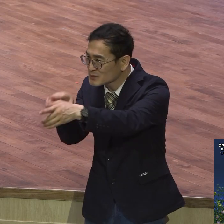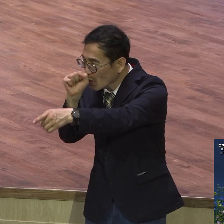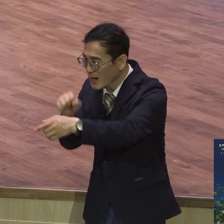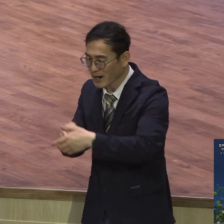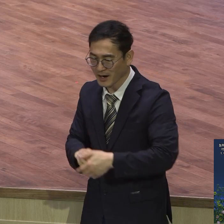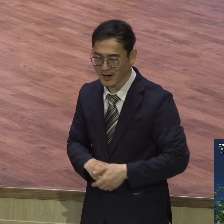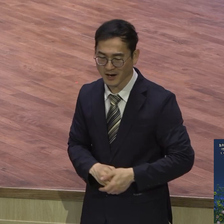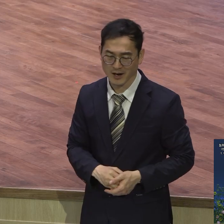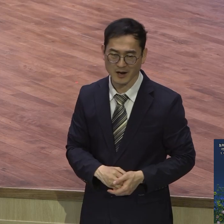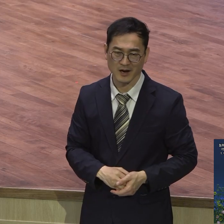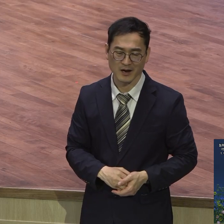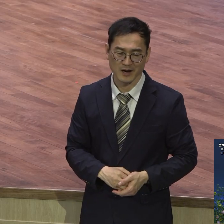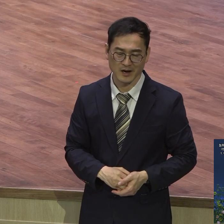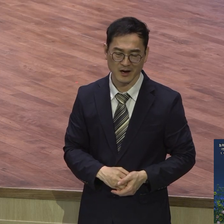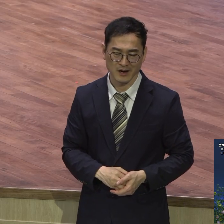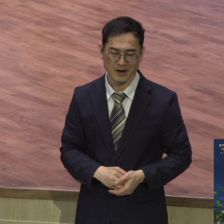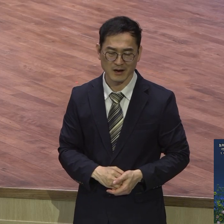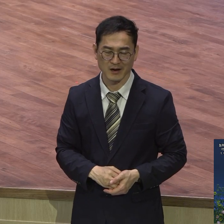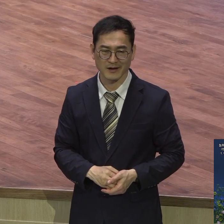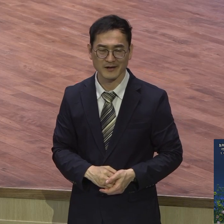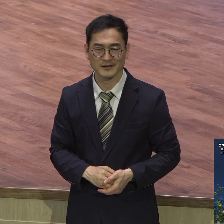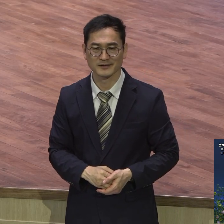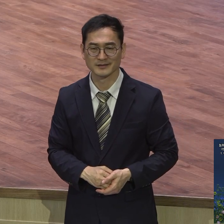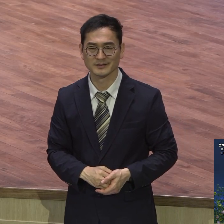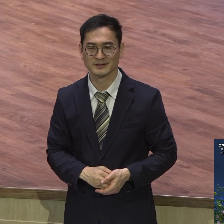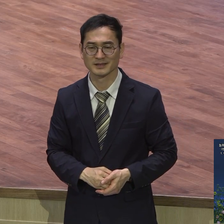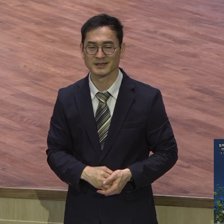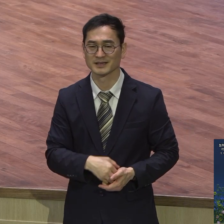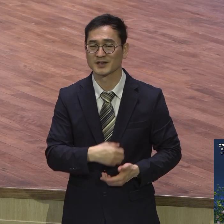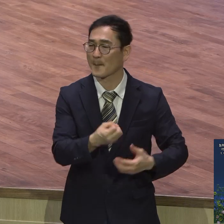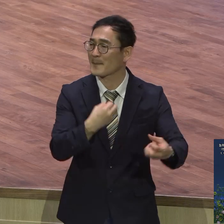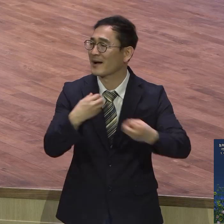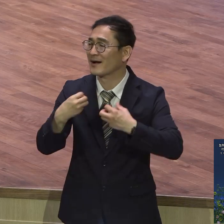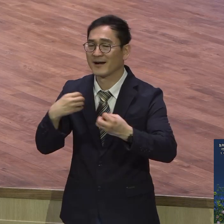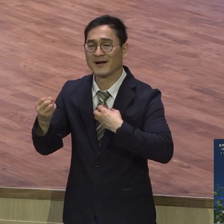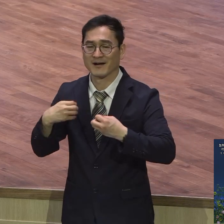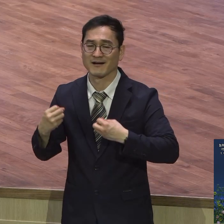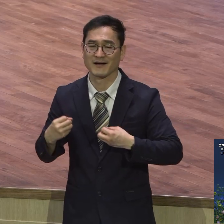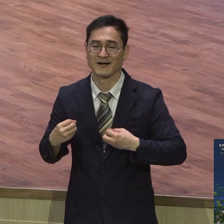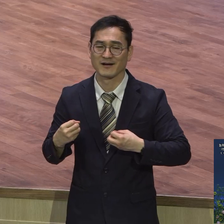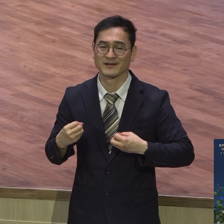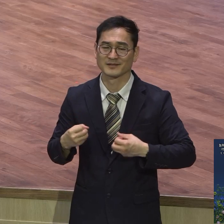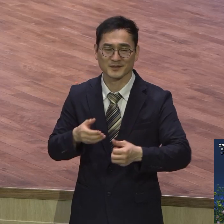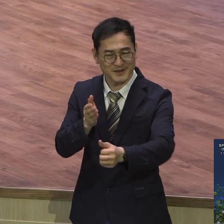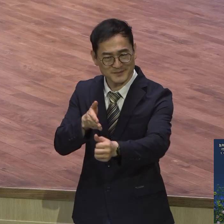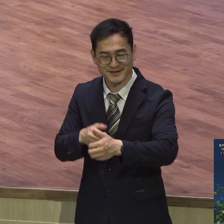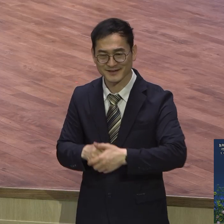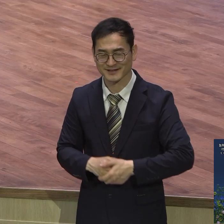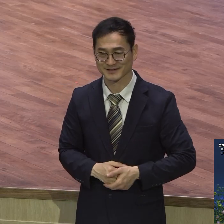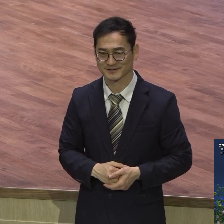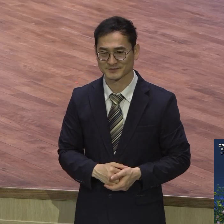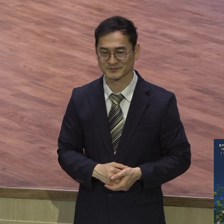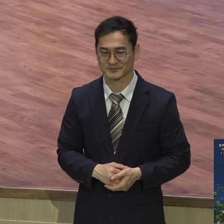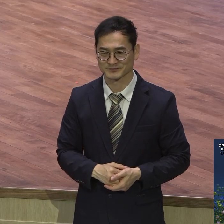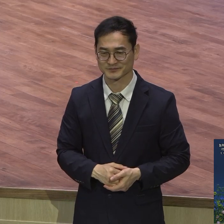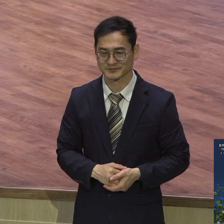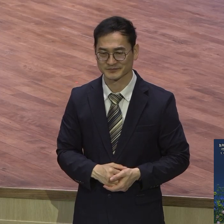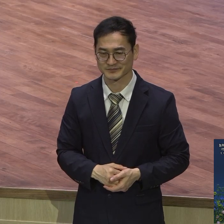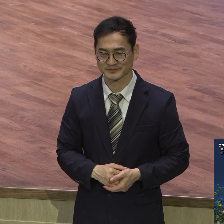믿음이 자라죠. 믿음이 보여. 아멘. 믿음으로 믿음으로 믿음이 보여야지.